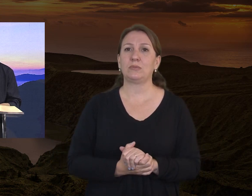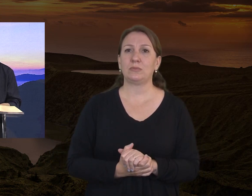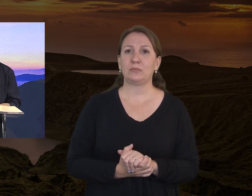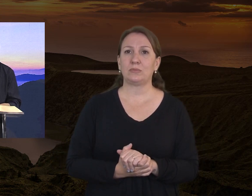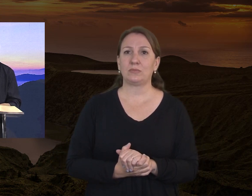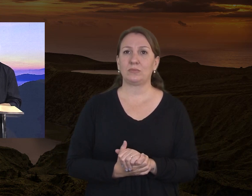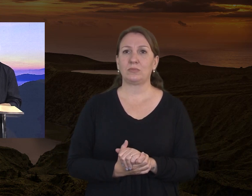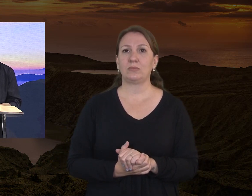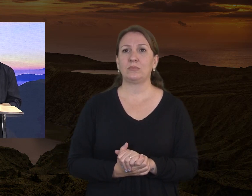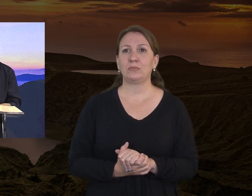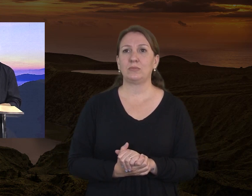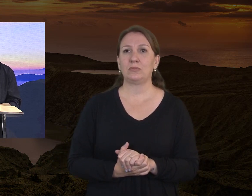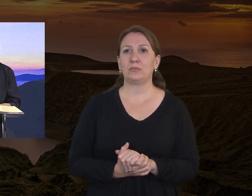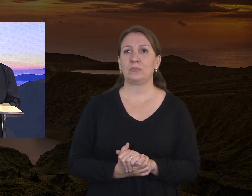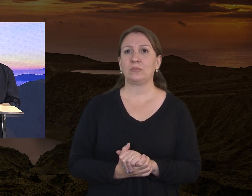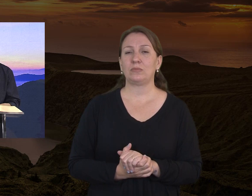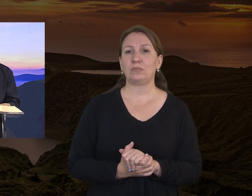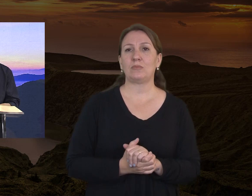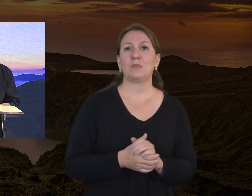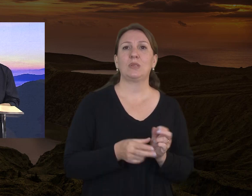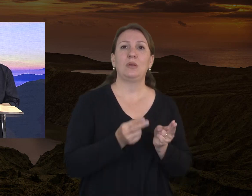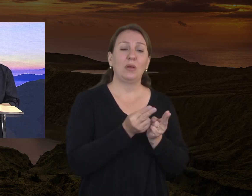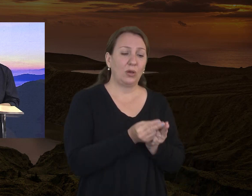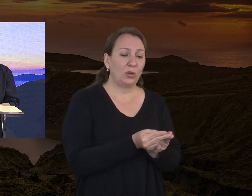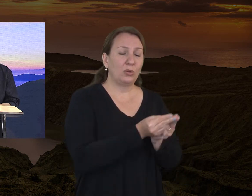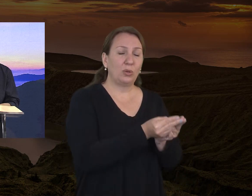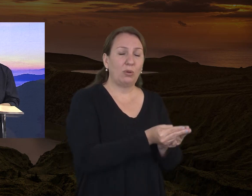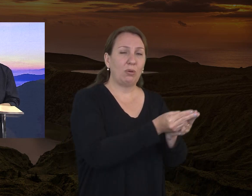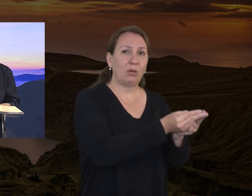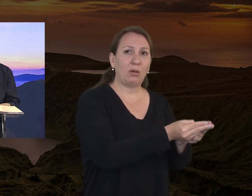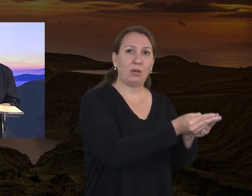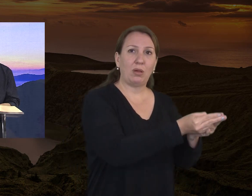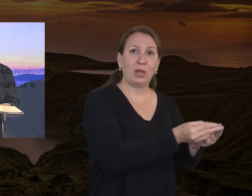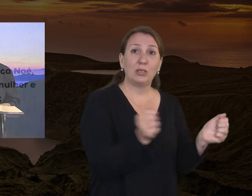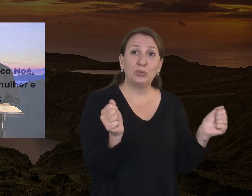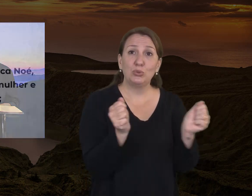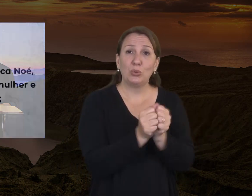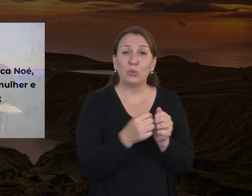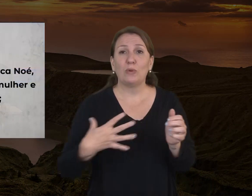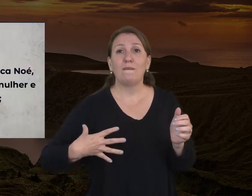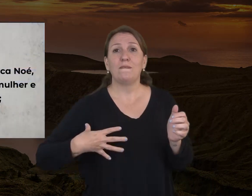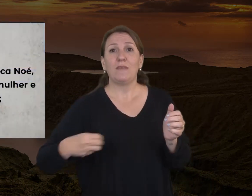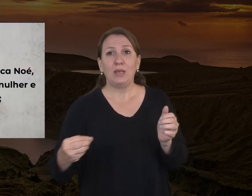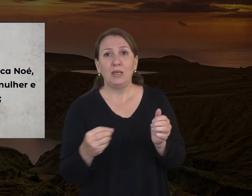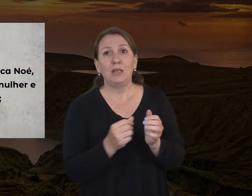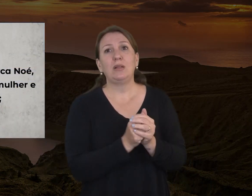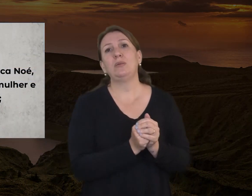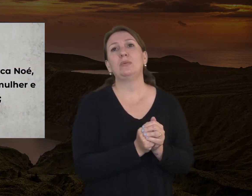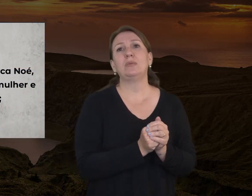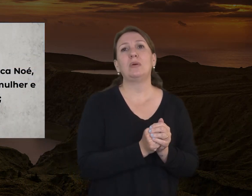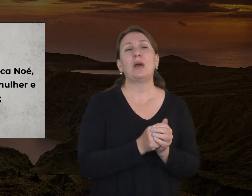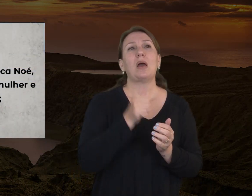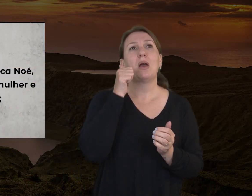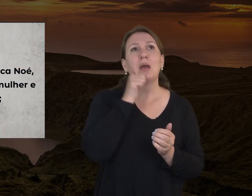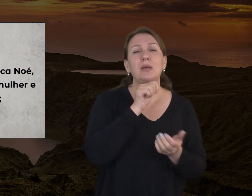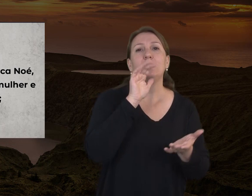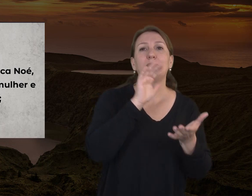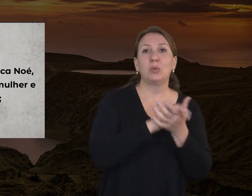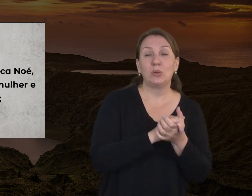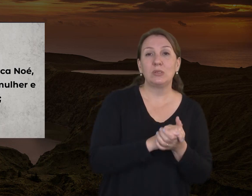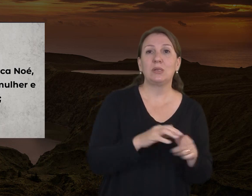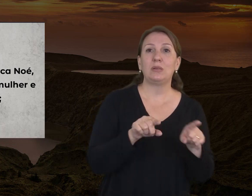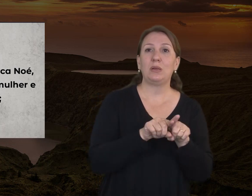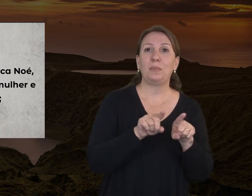Nesse mesmo dia entraram na arca Noé e seus filhos, Sem, Cã e Jafé, sua mulher e as mulheres de seus